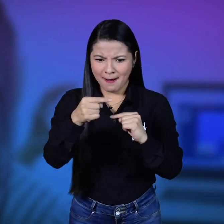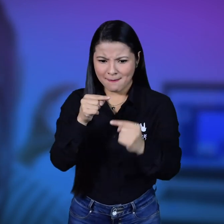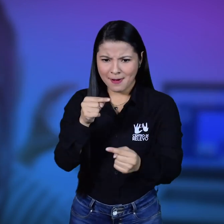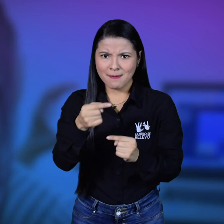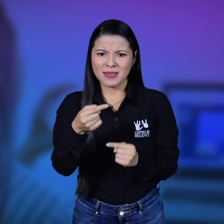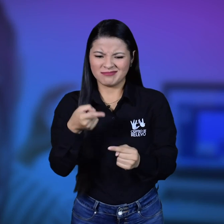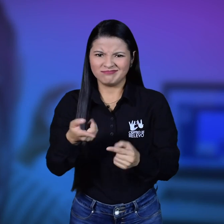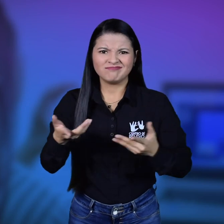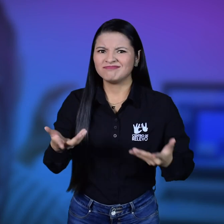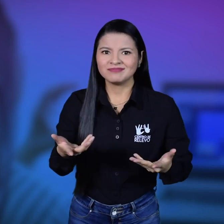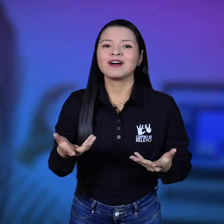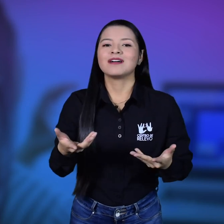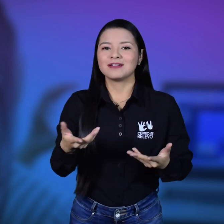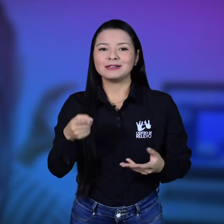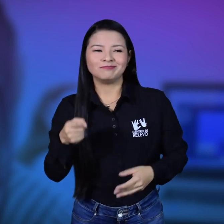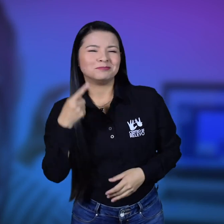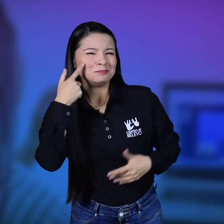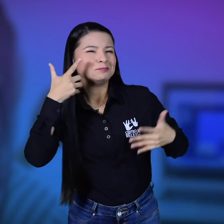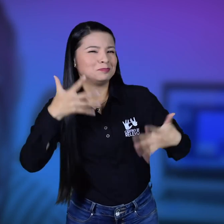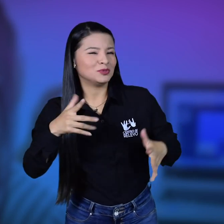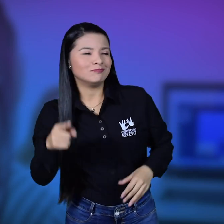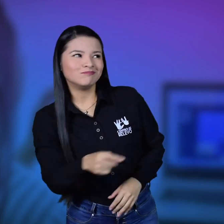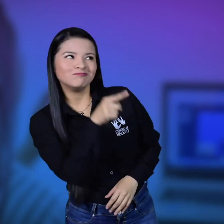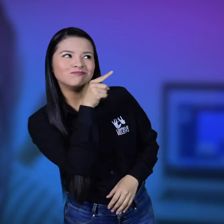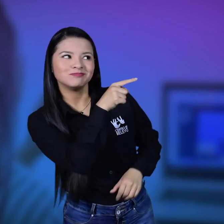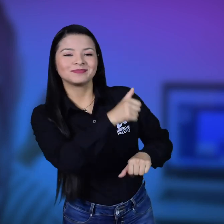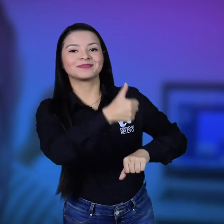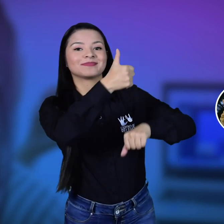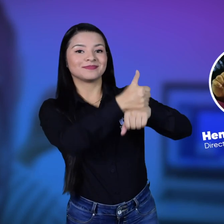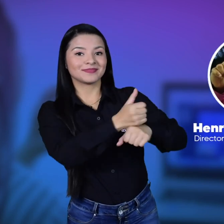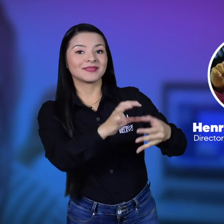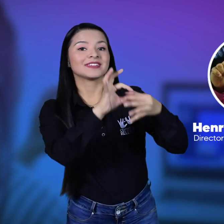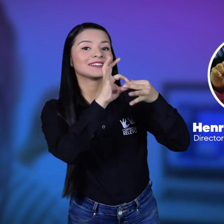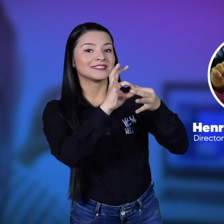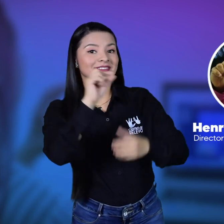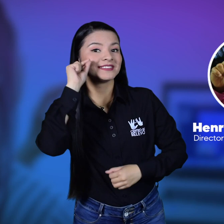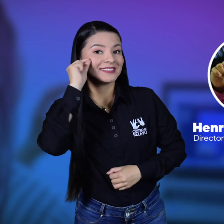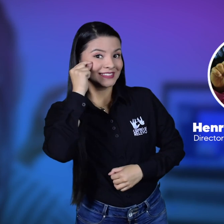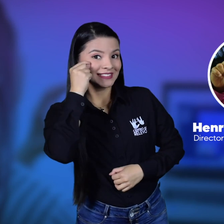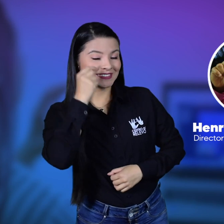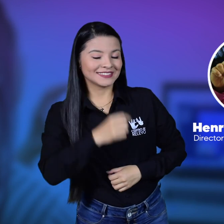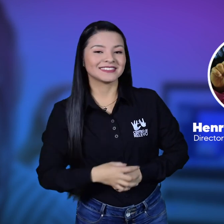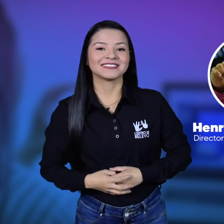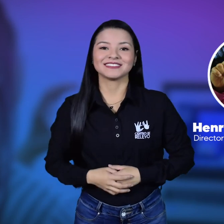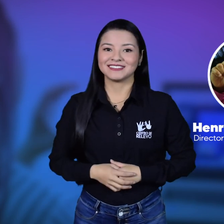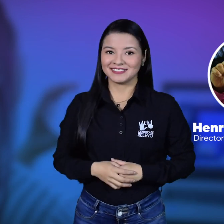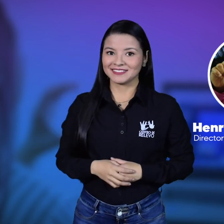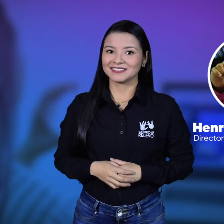respondieron y nos contestaron que posiblemente había sido el director general de Fenascol, Henry Mejía.